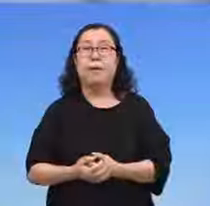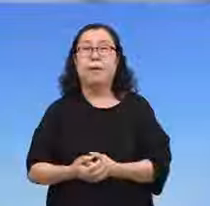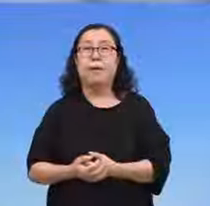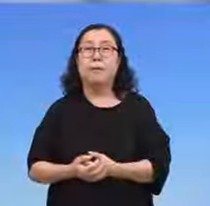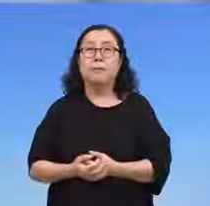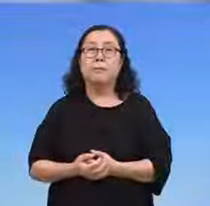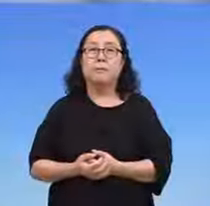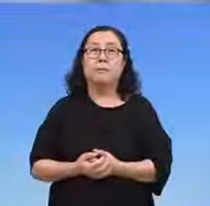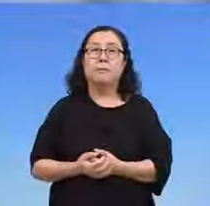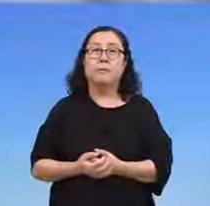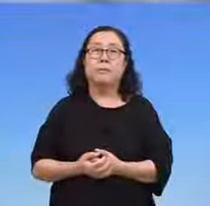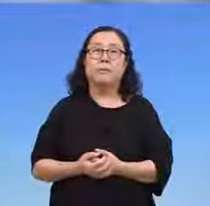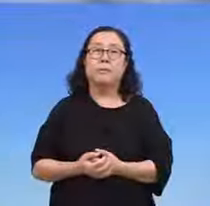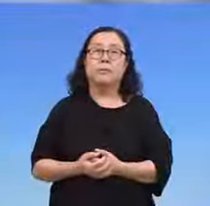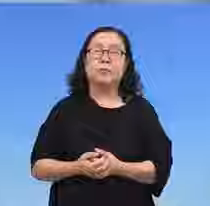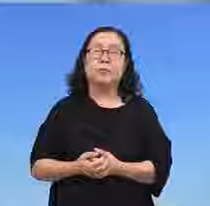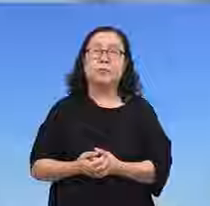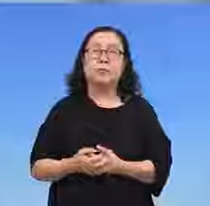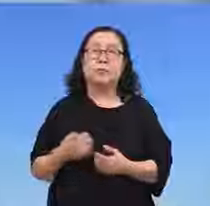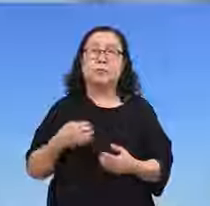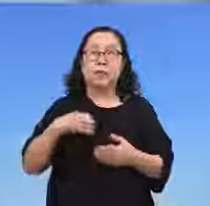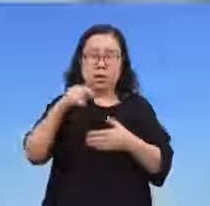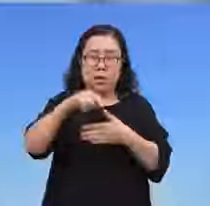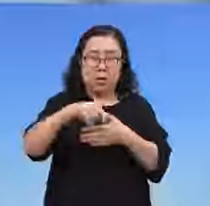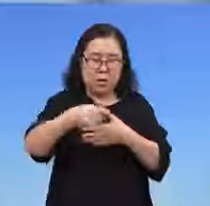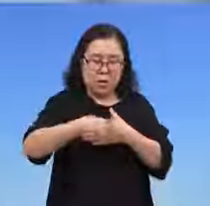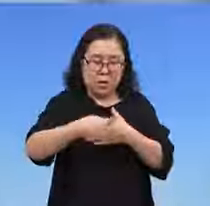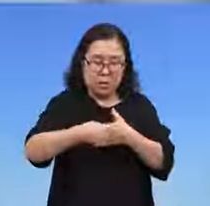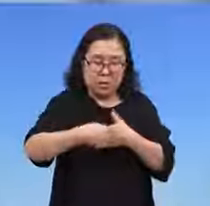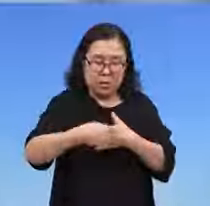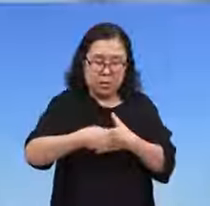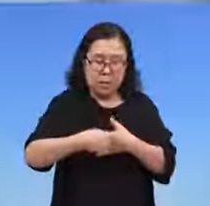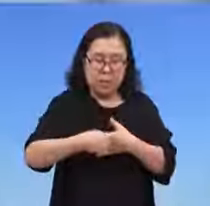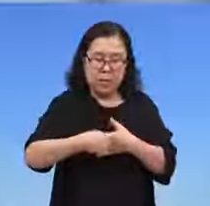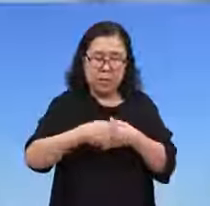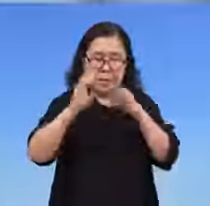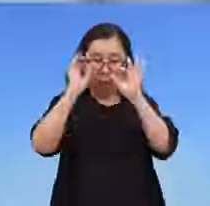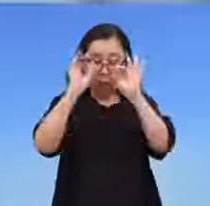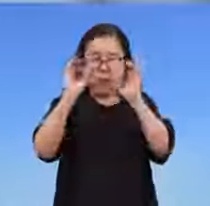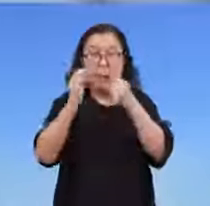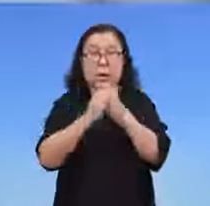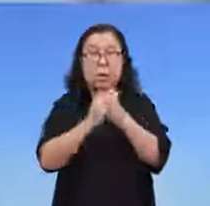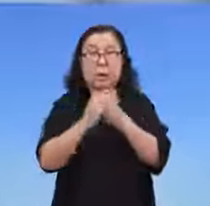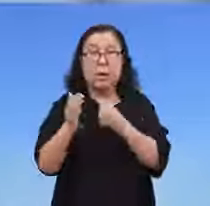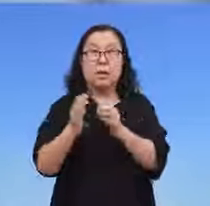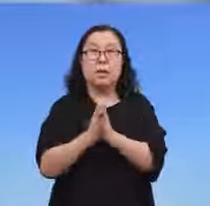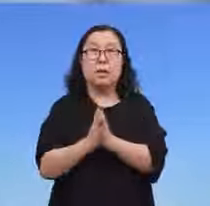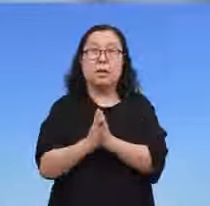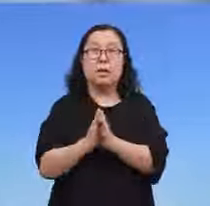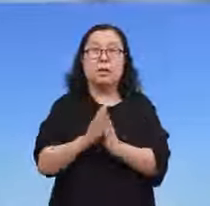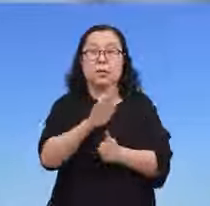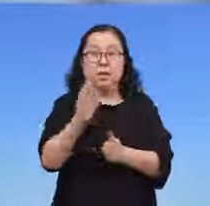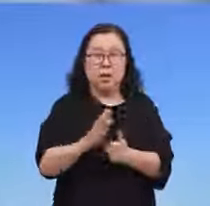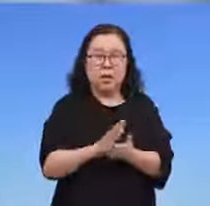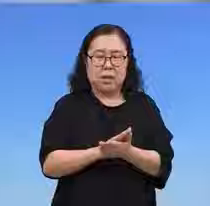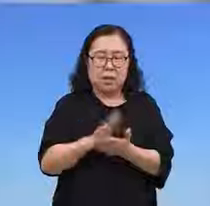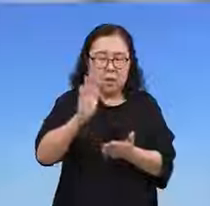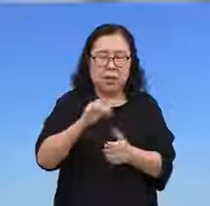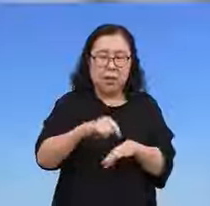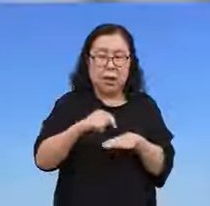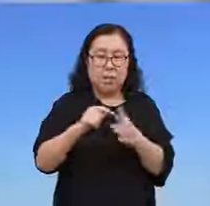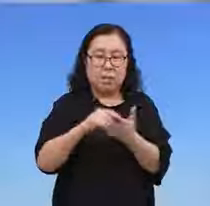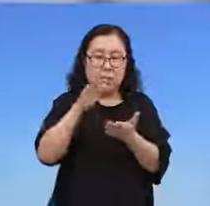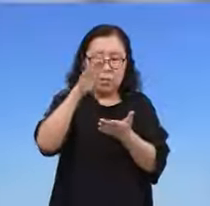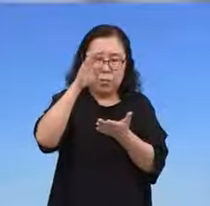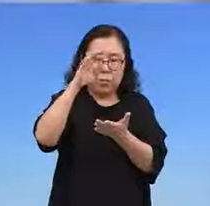우리가 늘 이런 어떤 외적인 것만, 포장된 것만 자꾸 추구하다가 보니까요, 금방금방 열정이